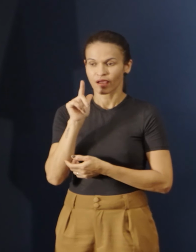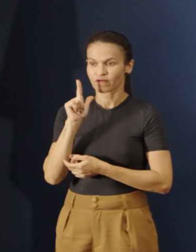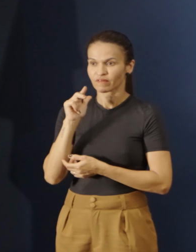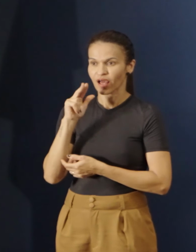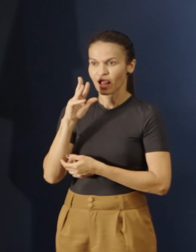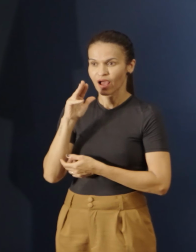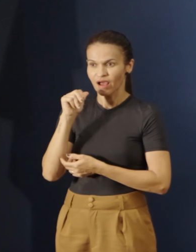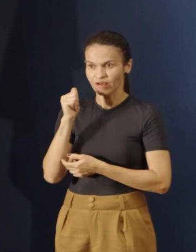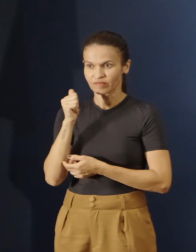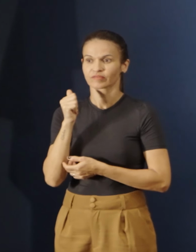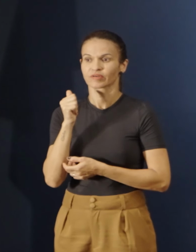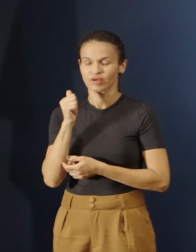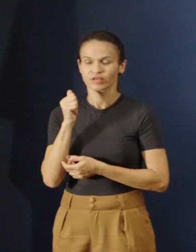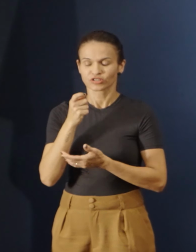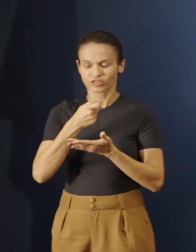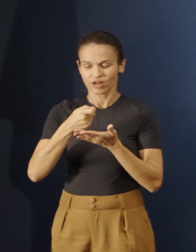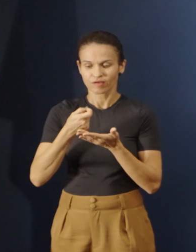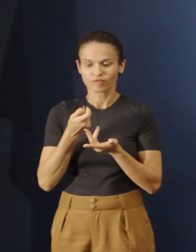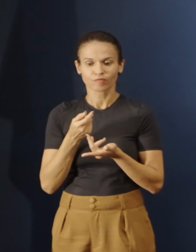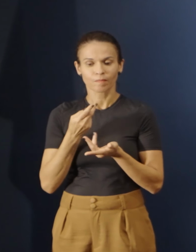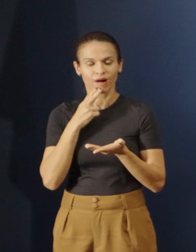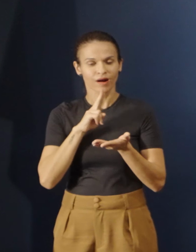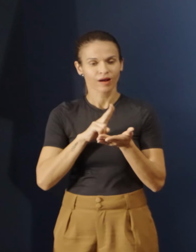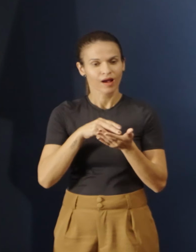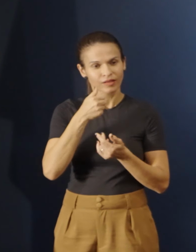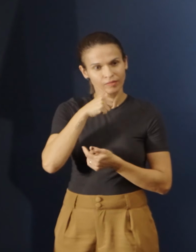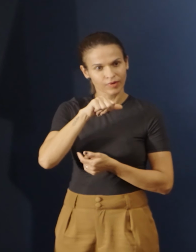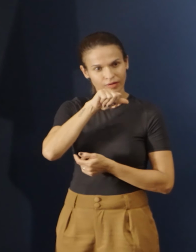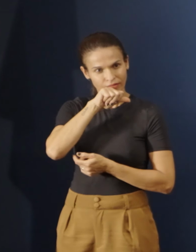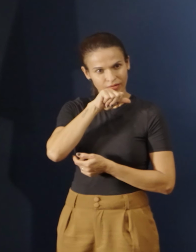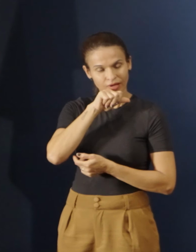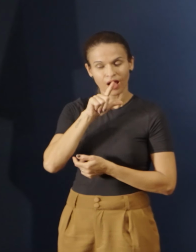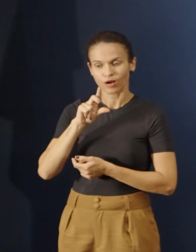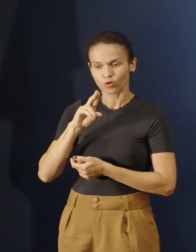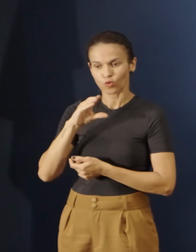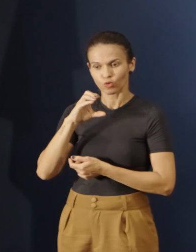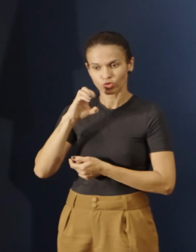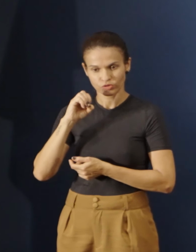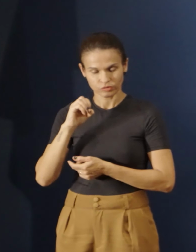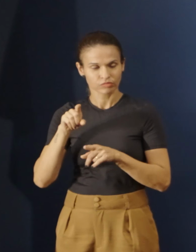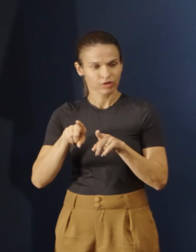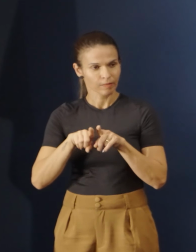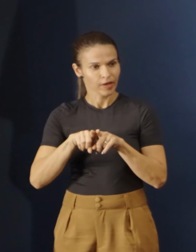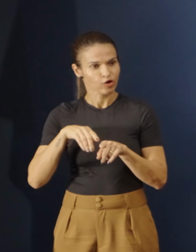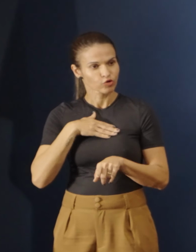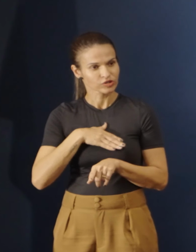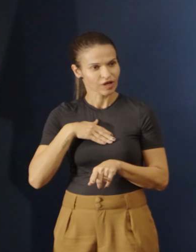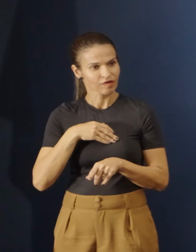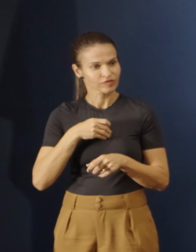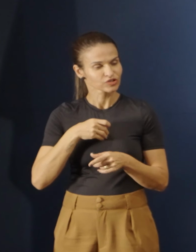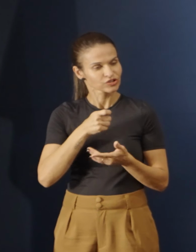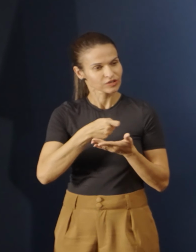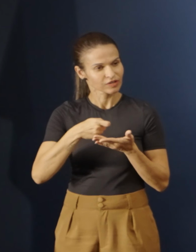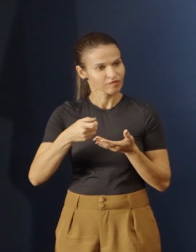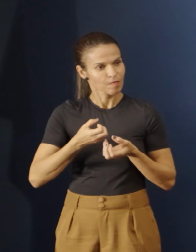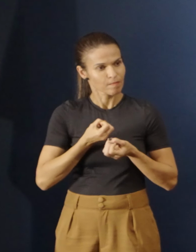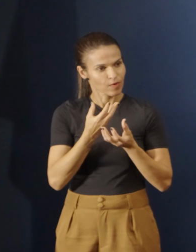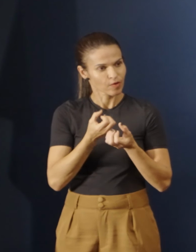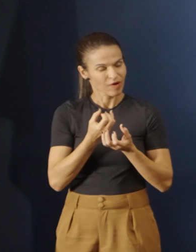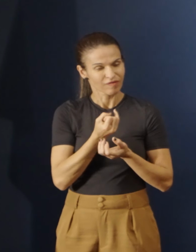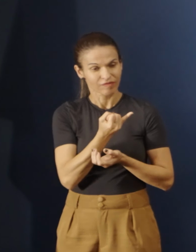uma carta à mãe em forma de poesia. Lúcio Cardoso também gostava de escrever poesia. A gente acha que o Lúcio escreveu narrativa. E vários poemas do